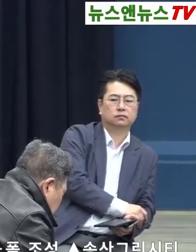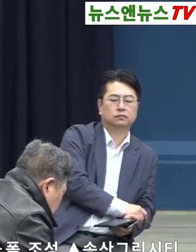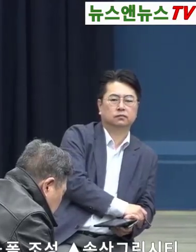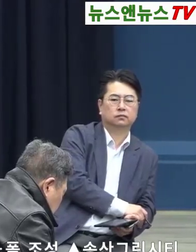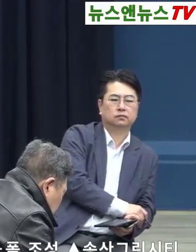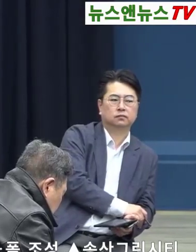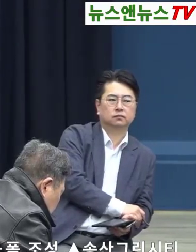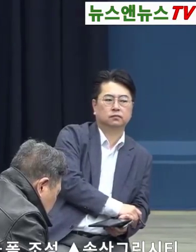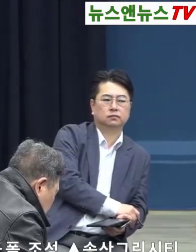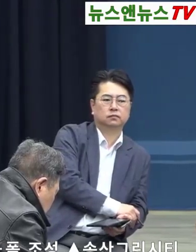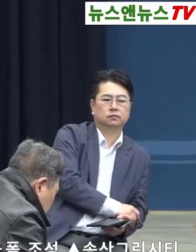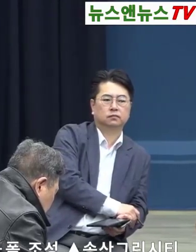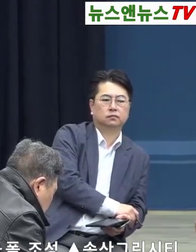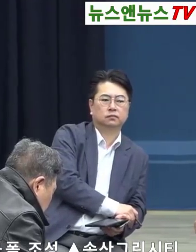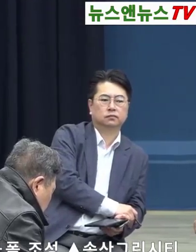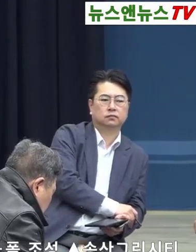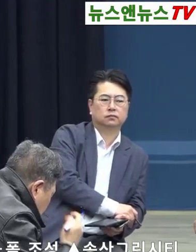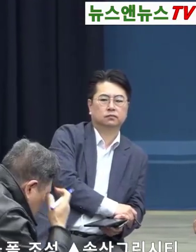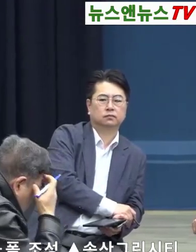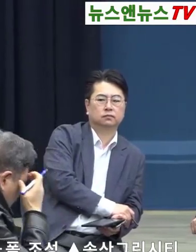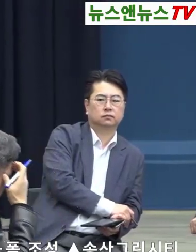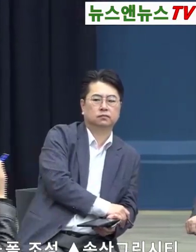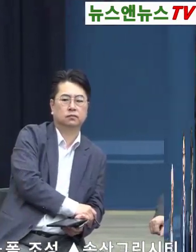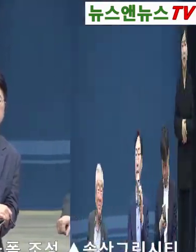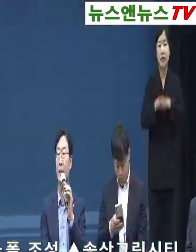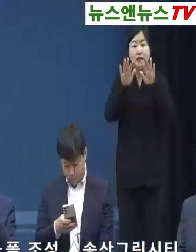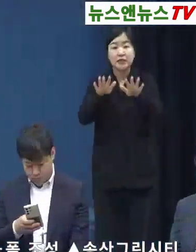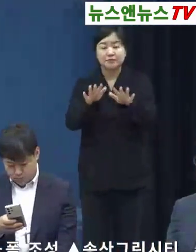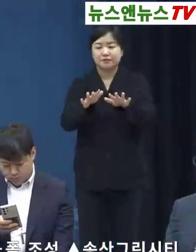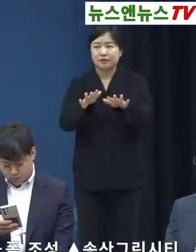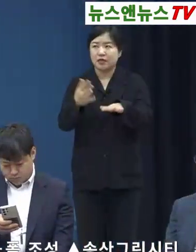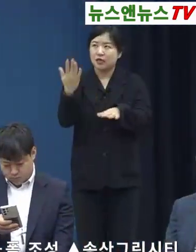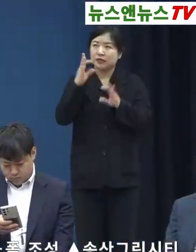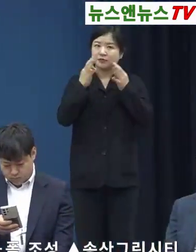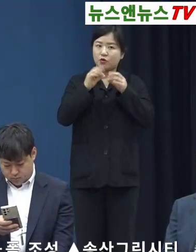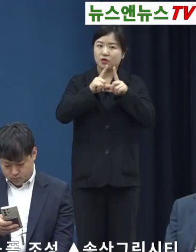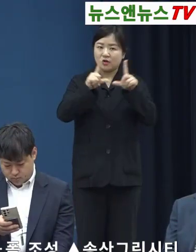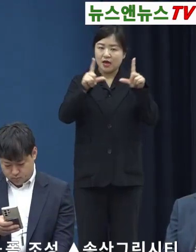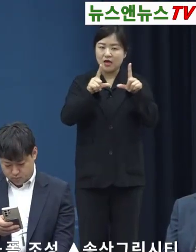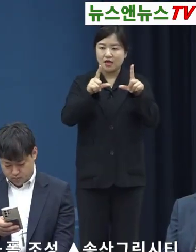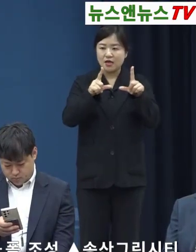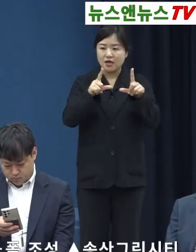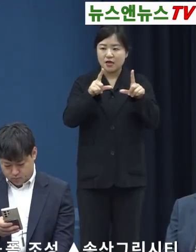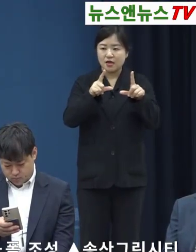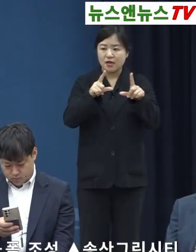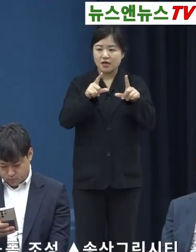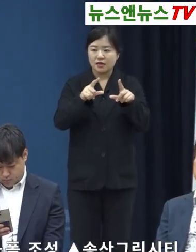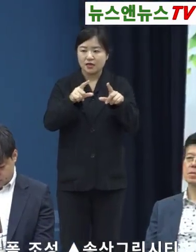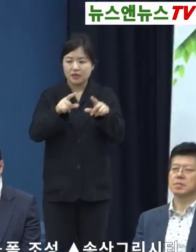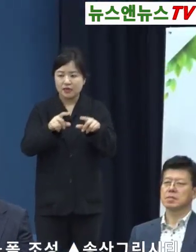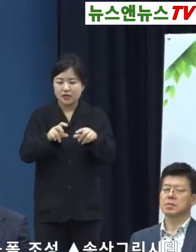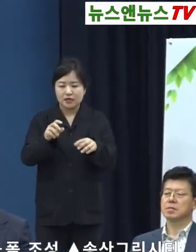임대사업자 관련된 조사를 하실 계획이 있으신지. 제가 지난 금요일 날 지시를 해서